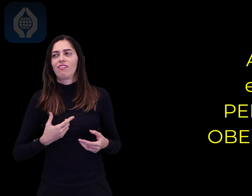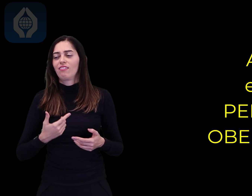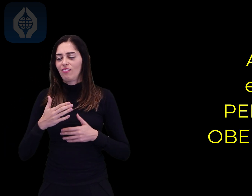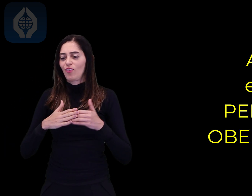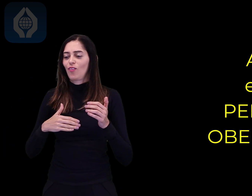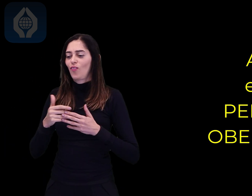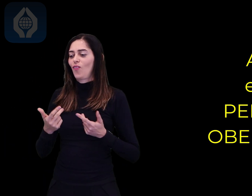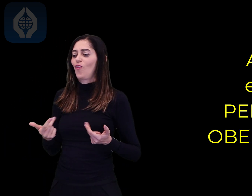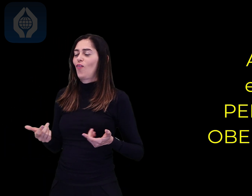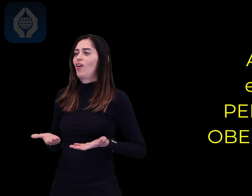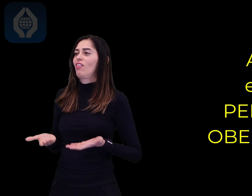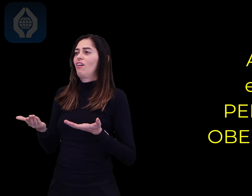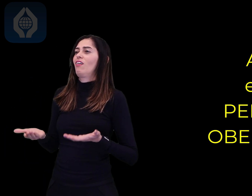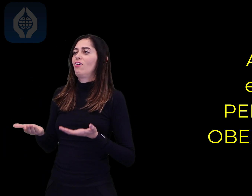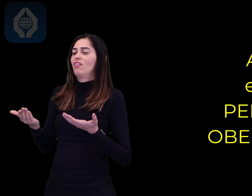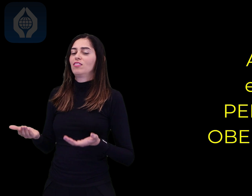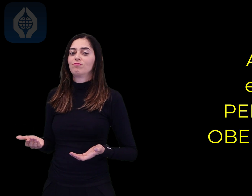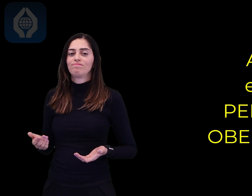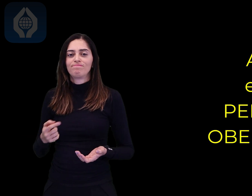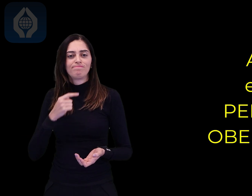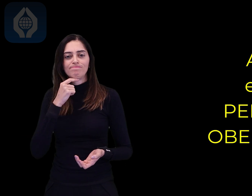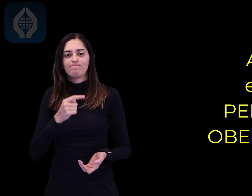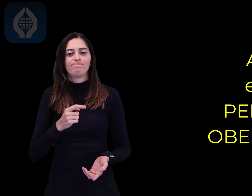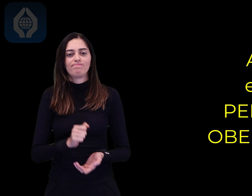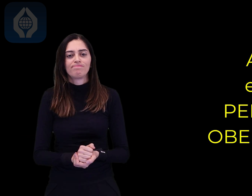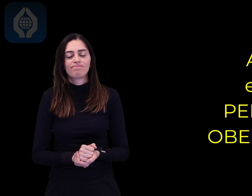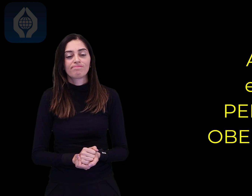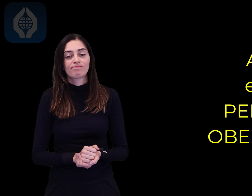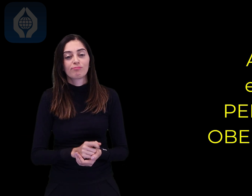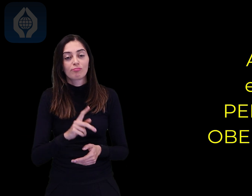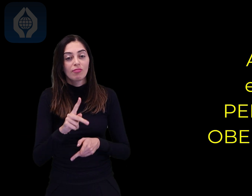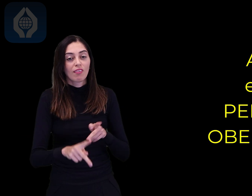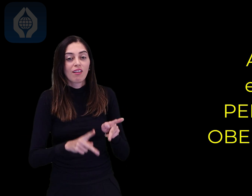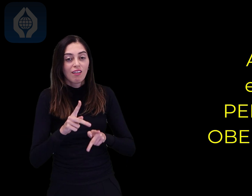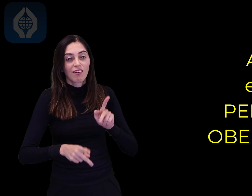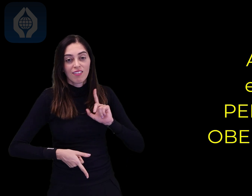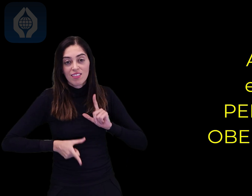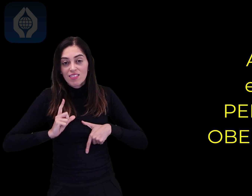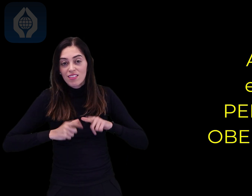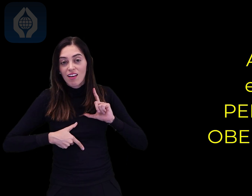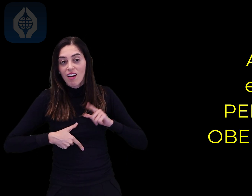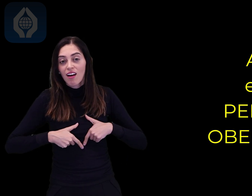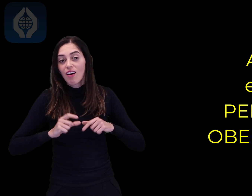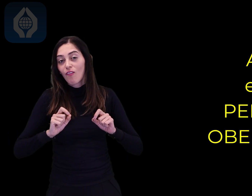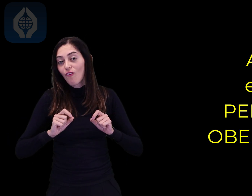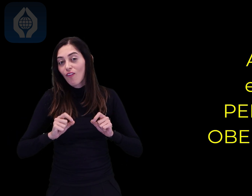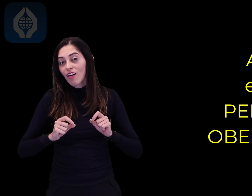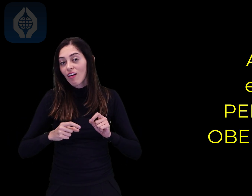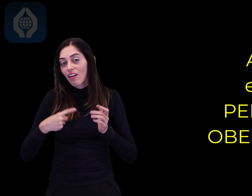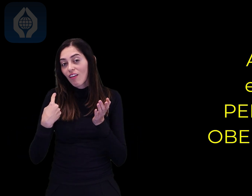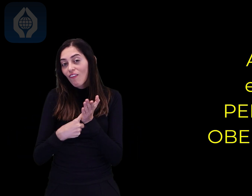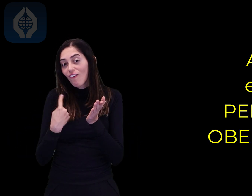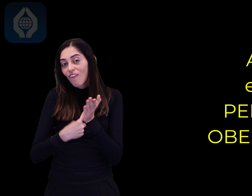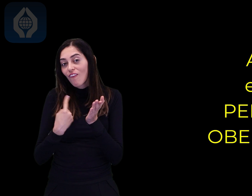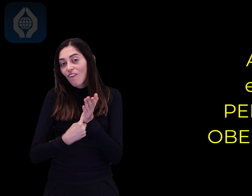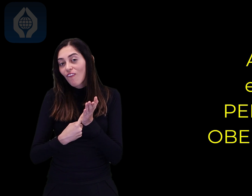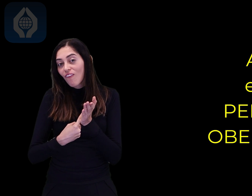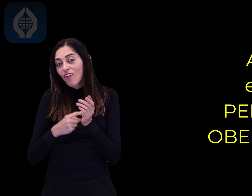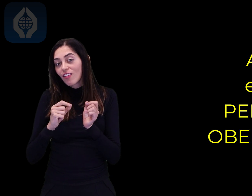ele. O povo de Israel não reconheceu que, dentro desse acordo, Deus não poderia mais abençoá-los nem